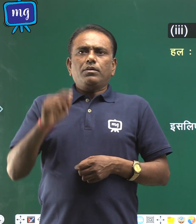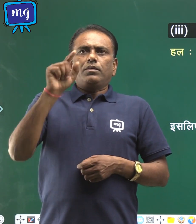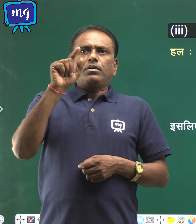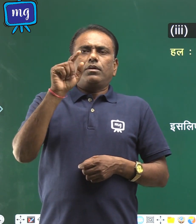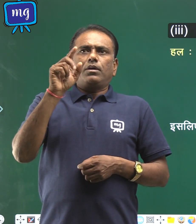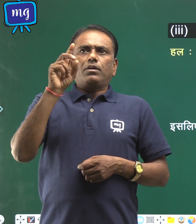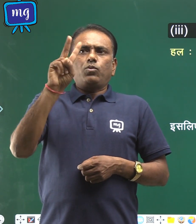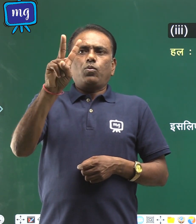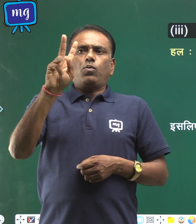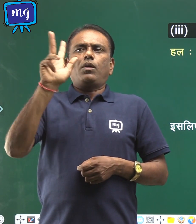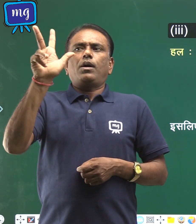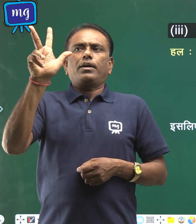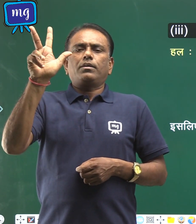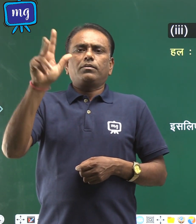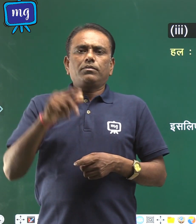28,